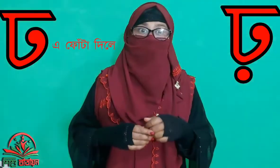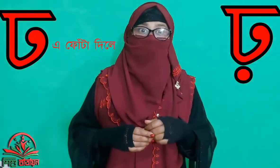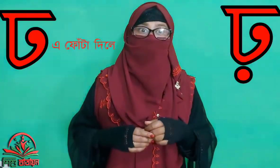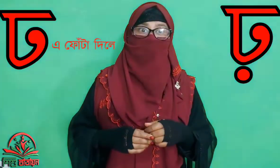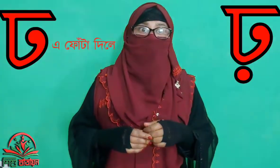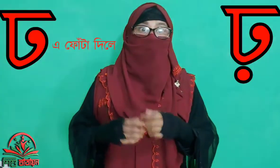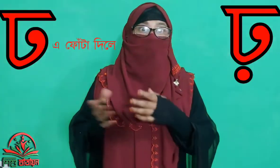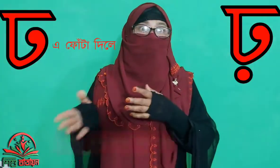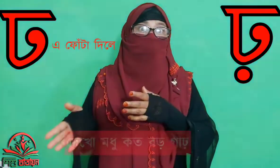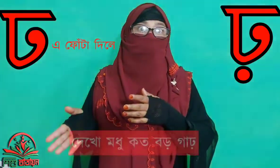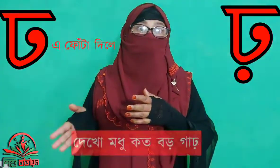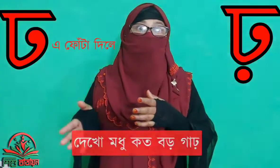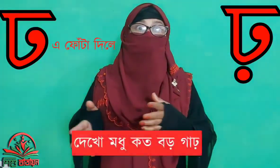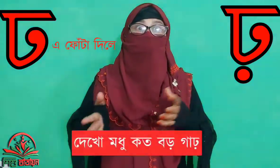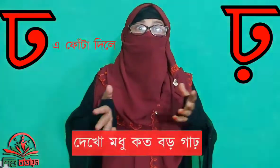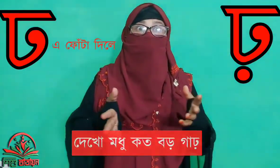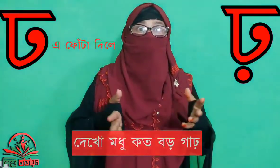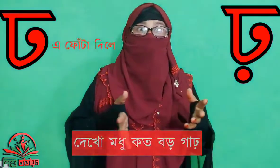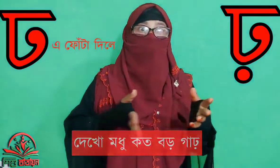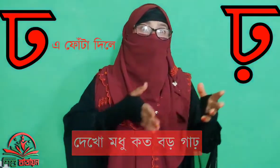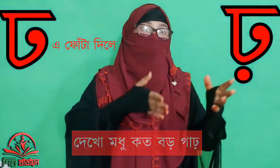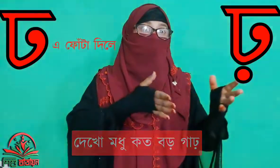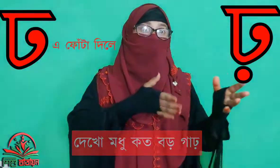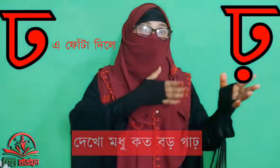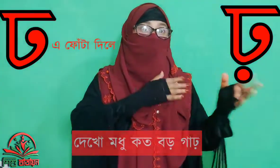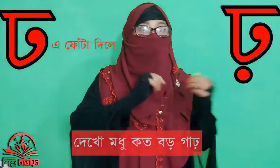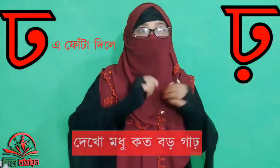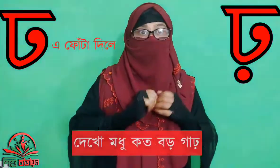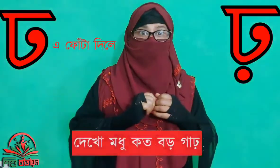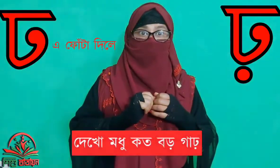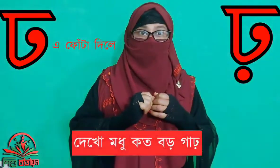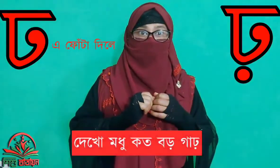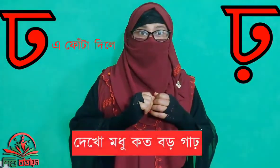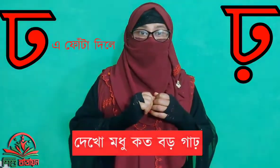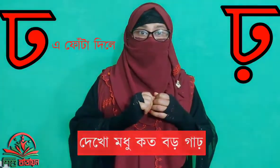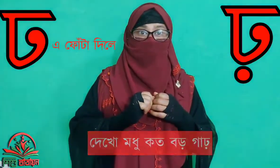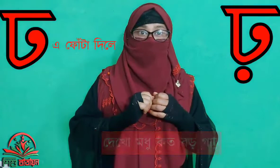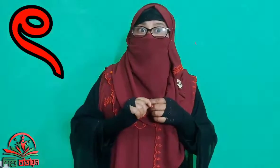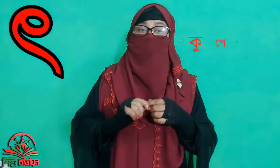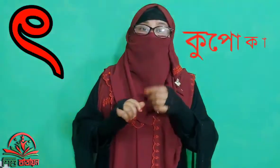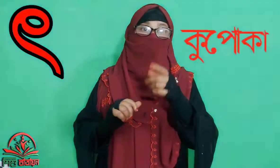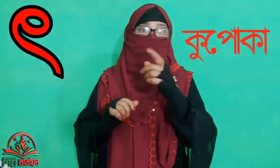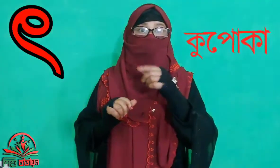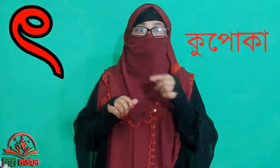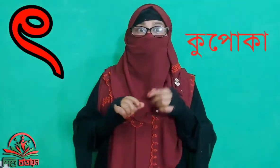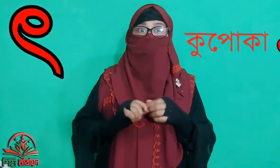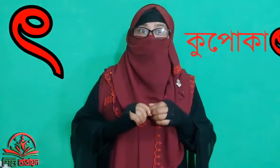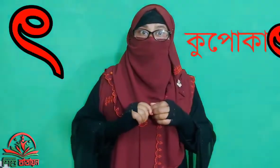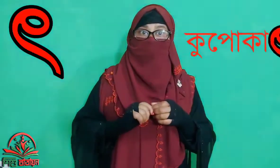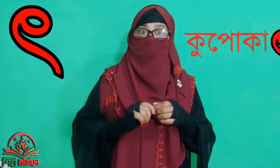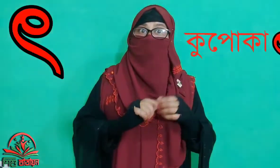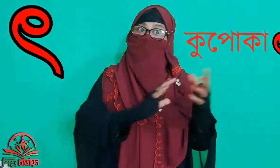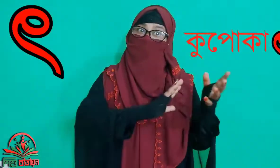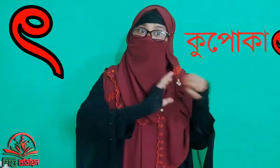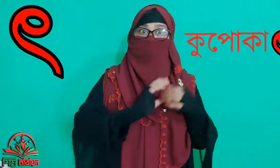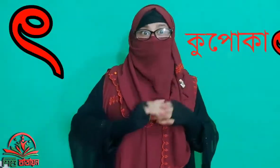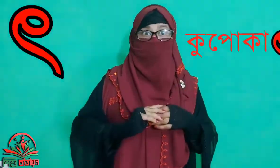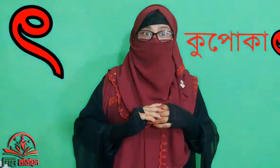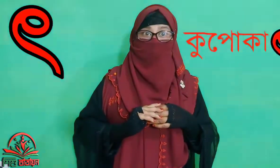সুন্দর দেখো মধু কত বড় গাঢ় আর খন্ড ত দিয়ে হয়